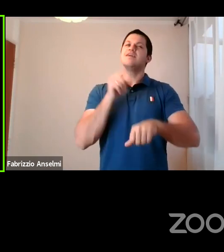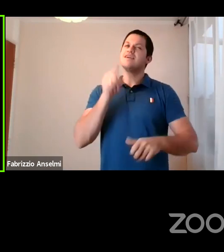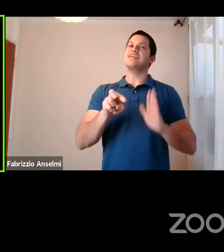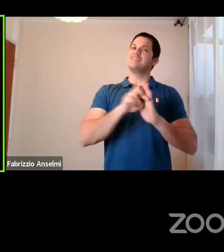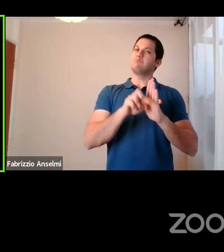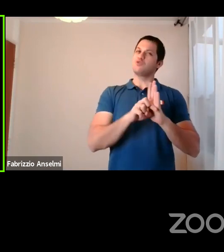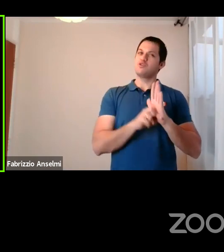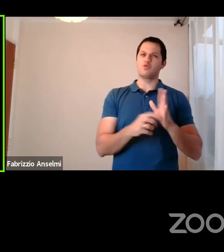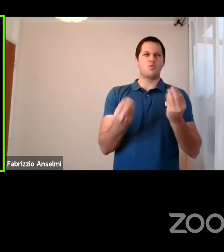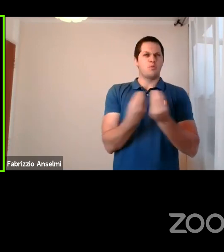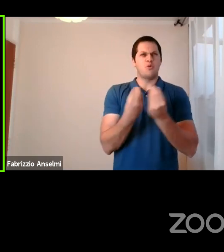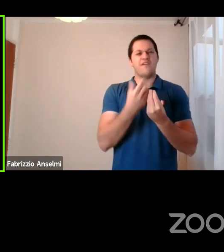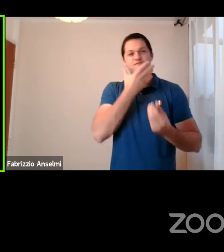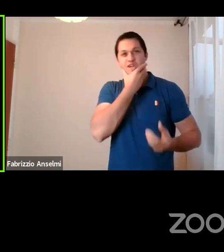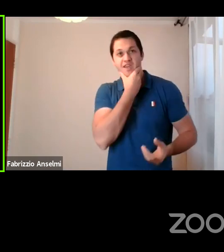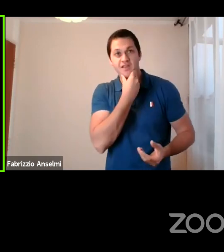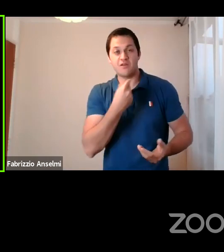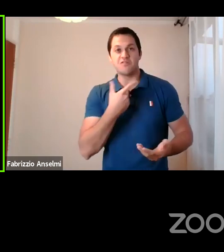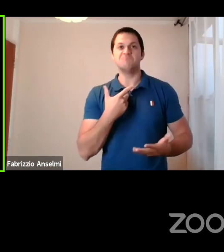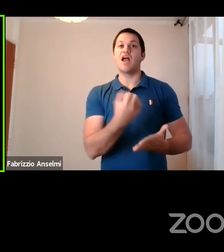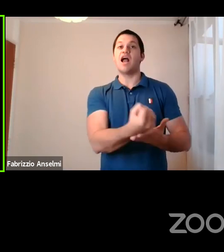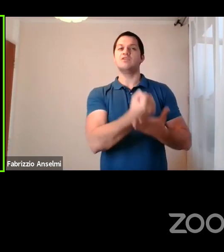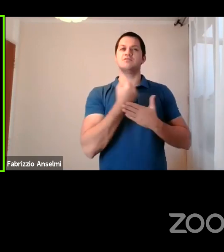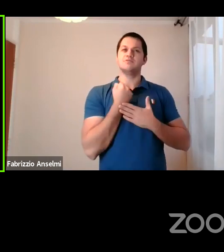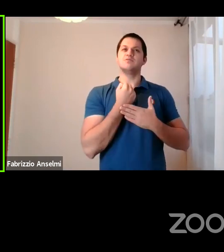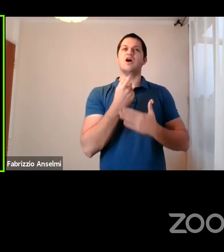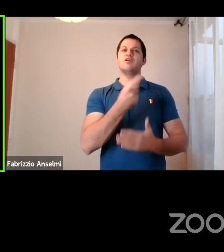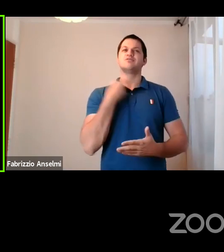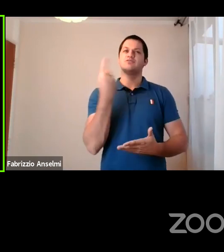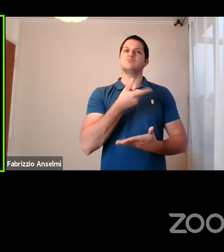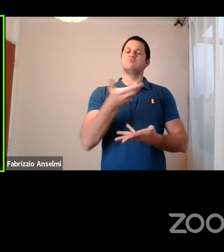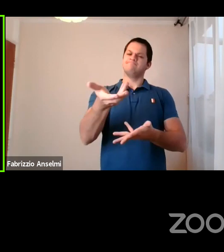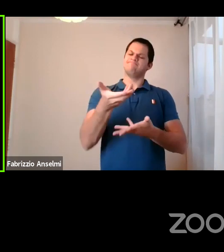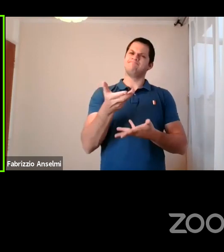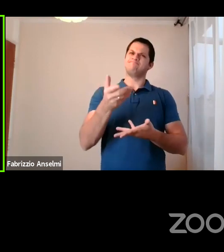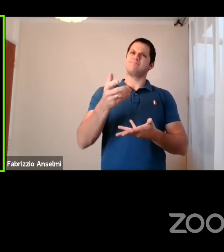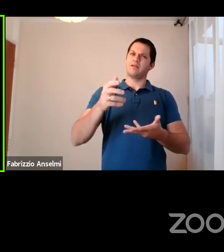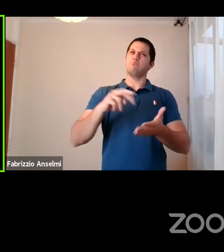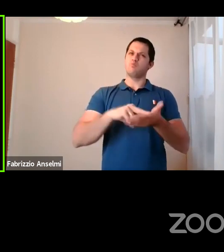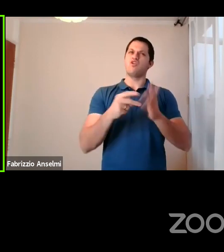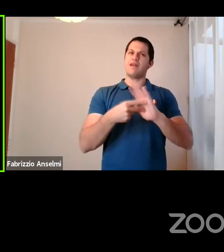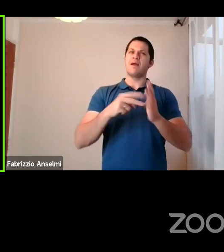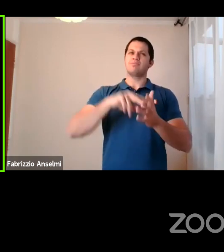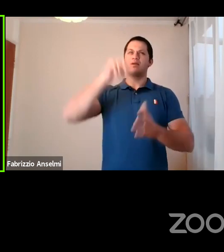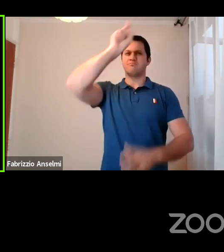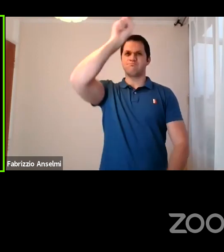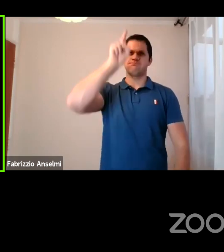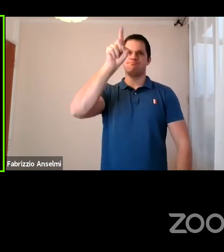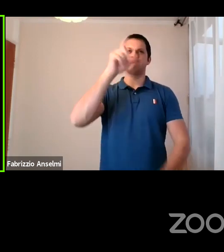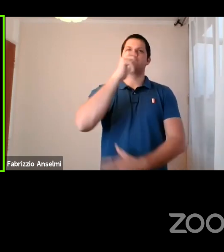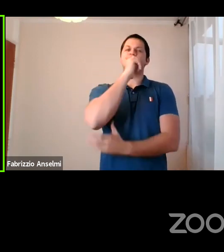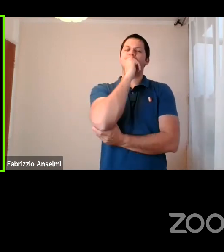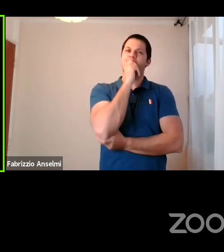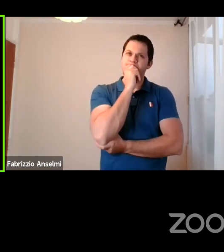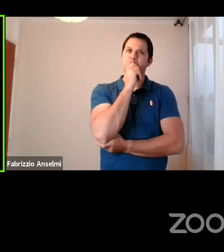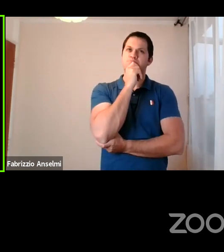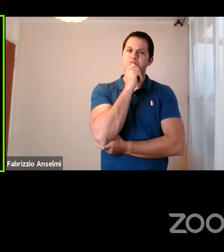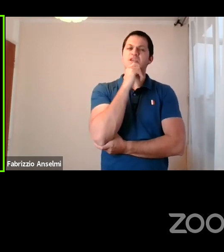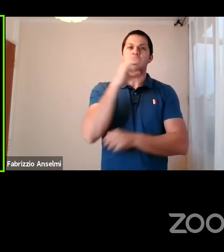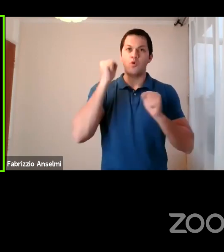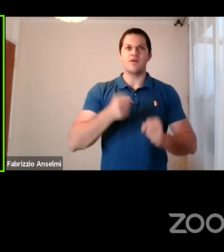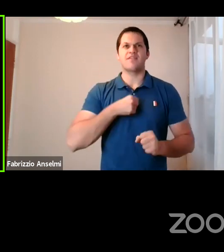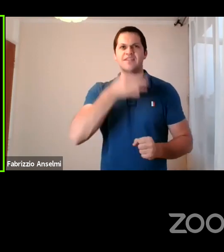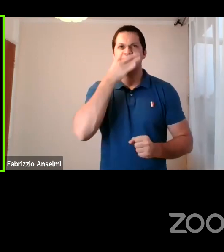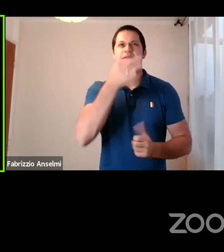ayudó en el fondo a plantearnos esta problemática y a definir en el fondo por qué está